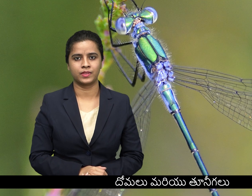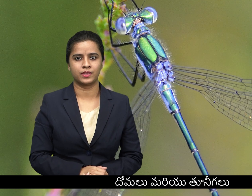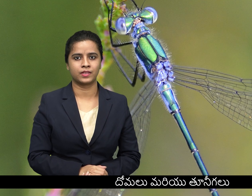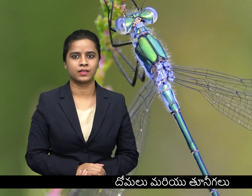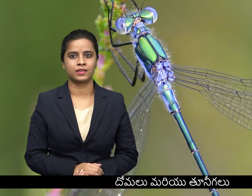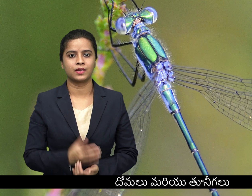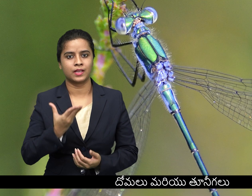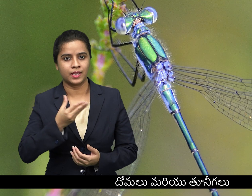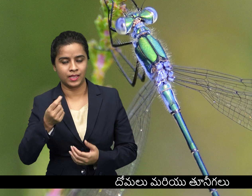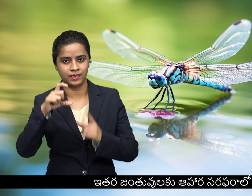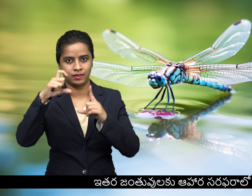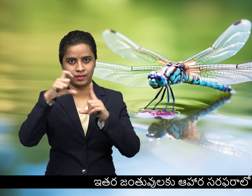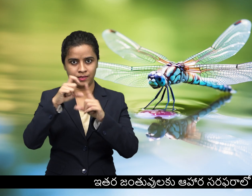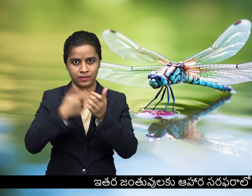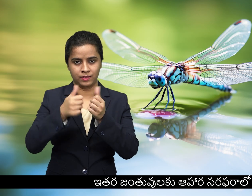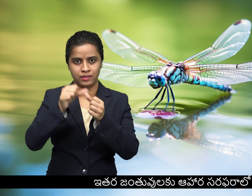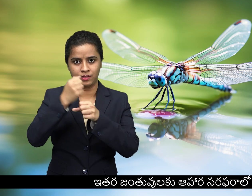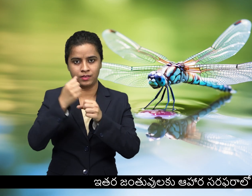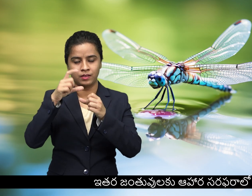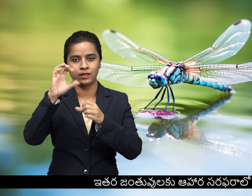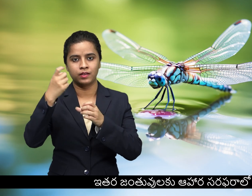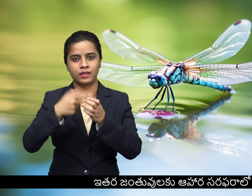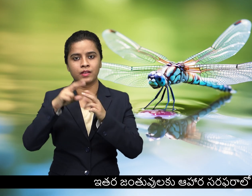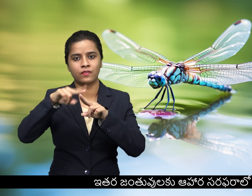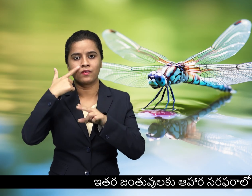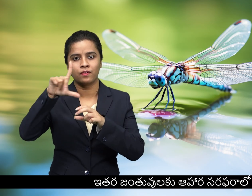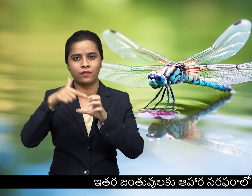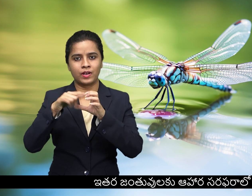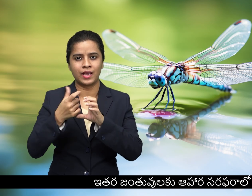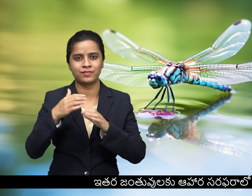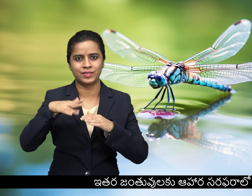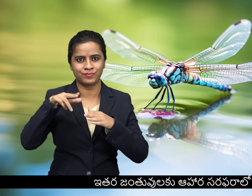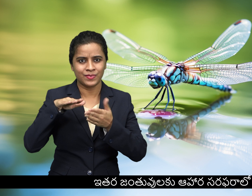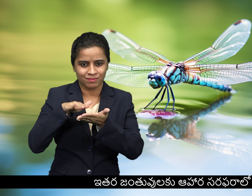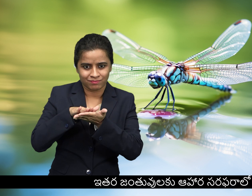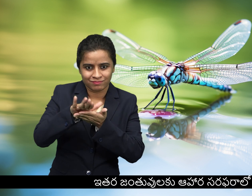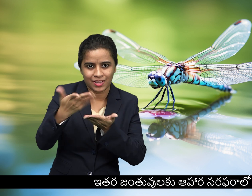మరియు తూనీగలు ఇతర జంతువులకు ఆహార సరఫరాలో